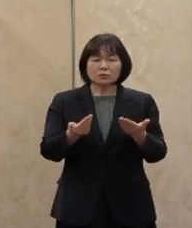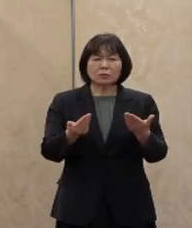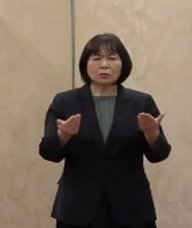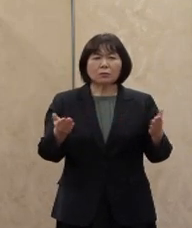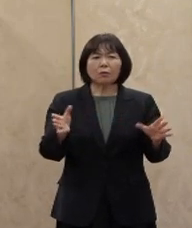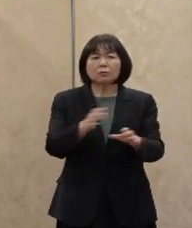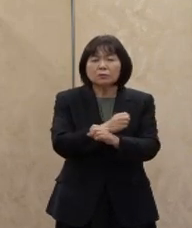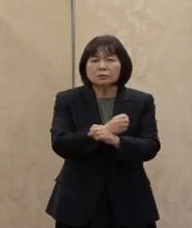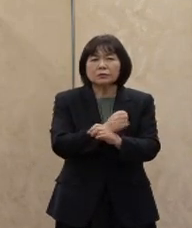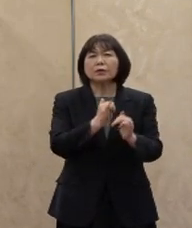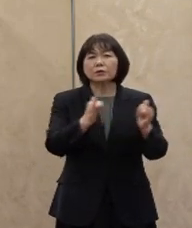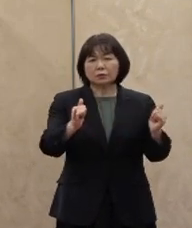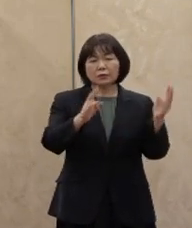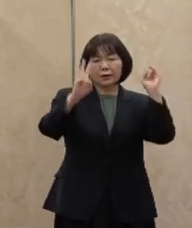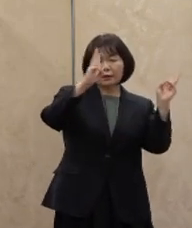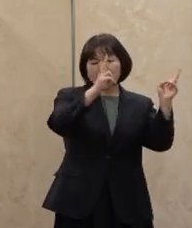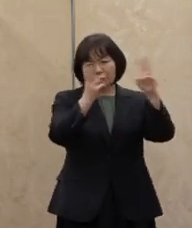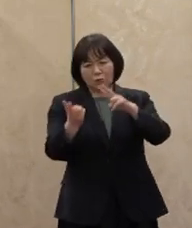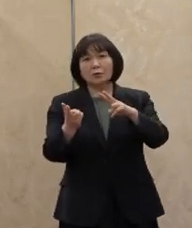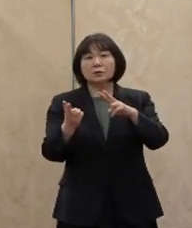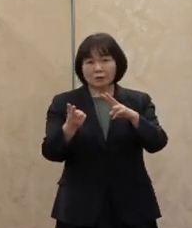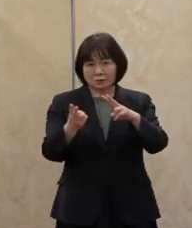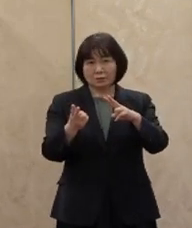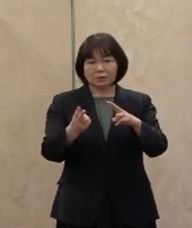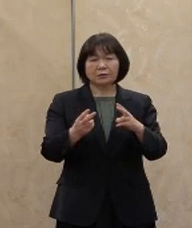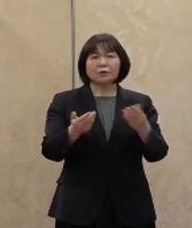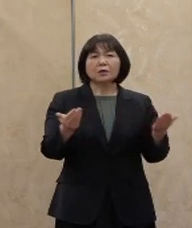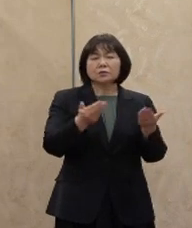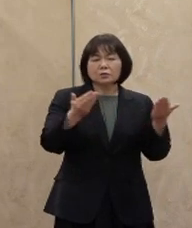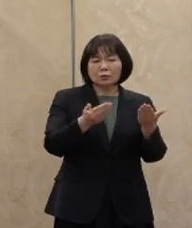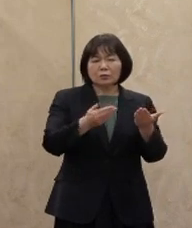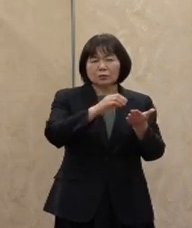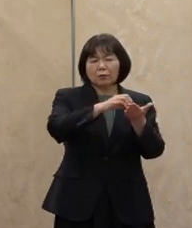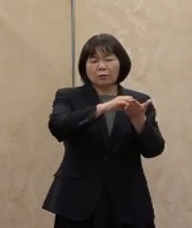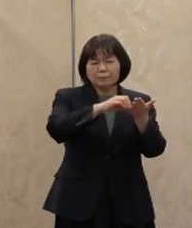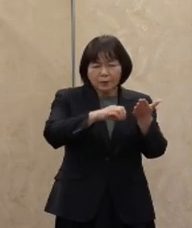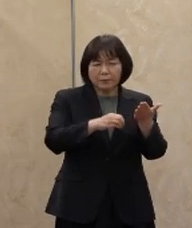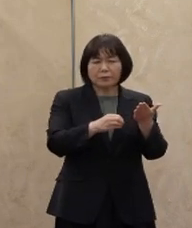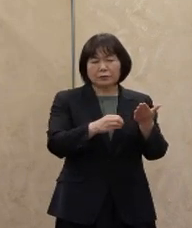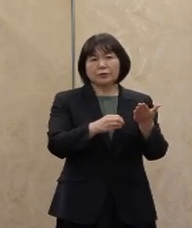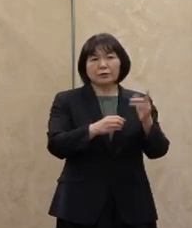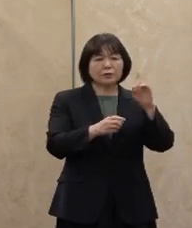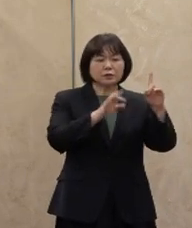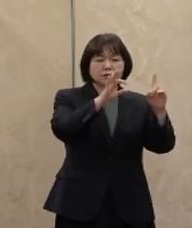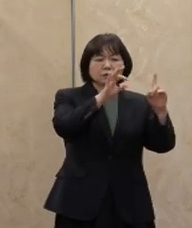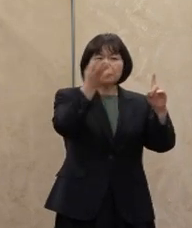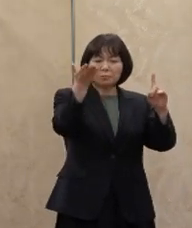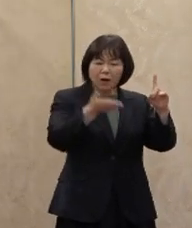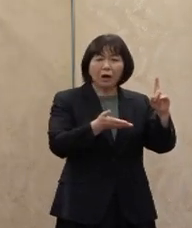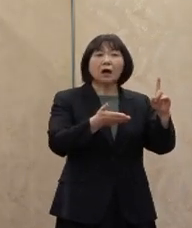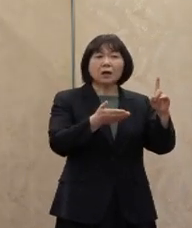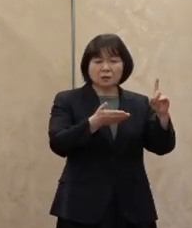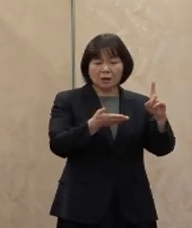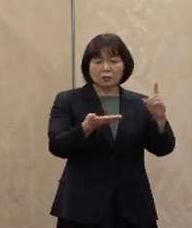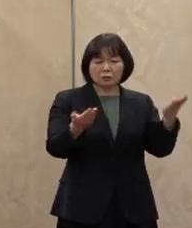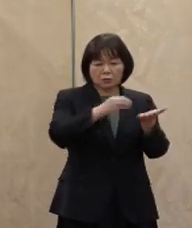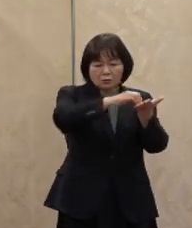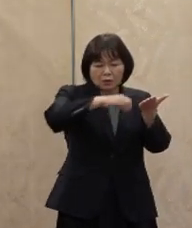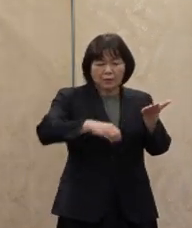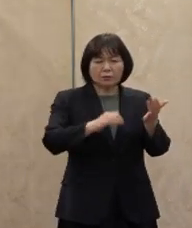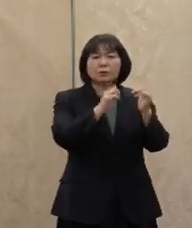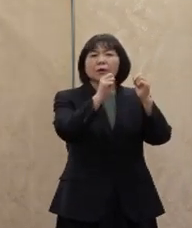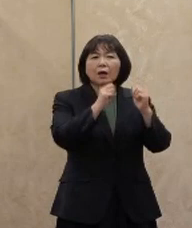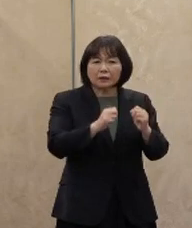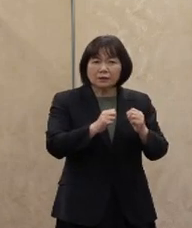る、倒産するところも出てくる、失業者、失業割合が 1% 失業率が増えれば2000人の方があってはなりませんが命を落と